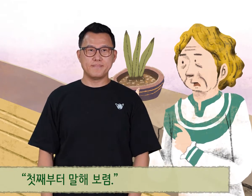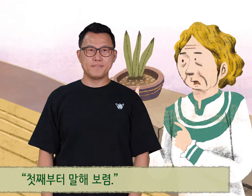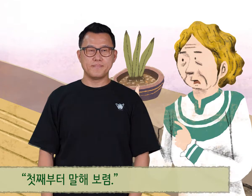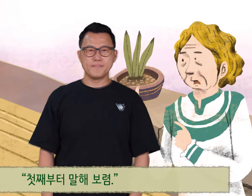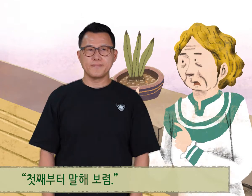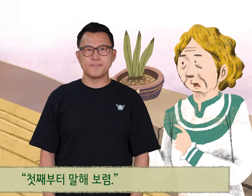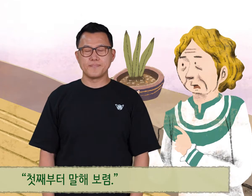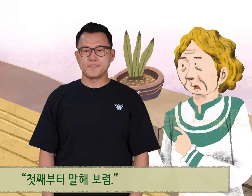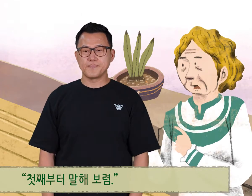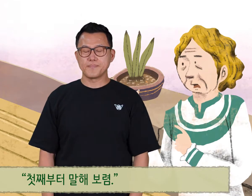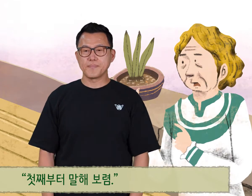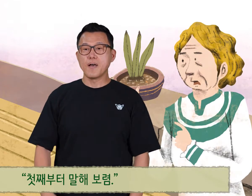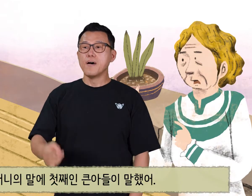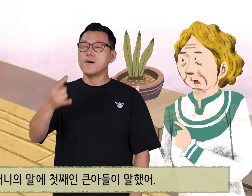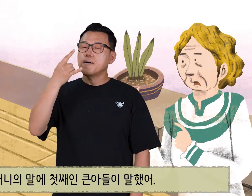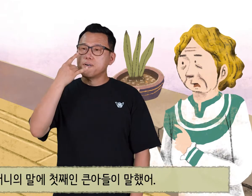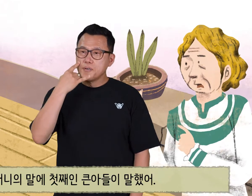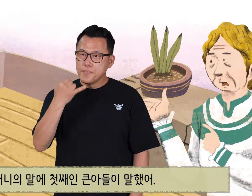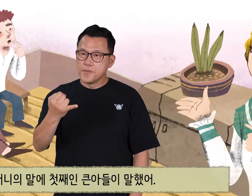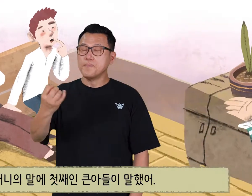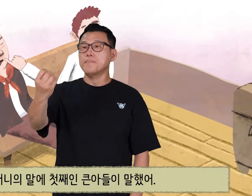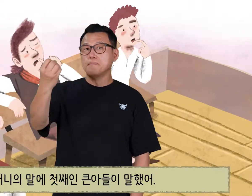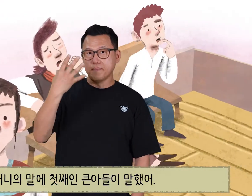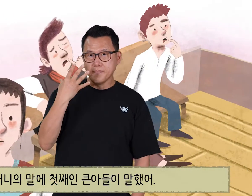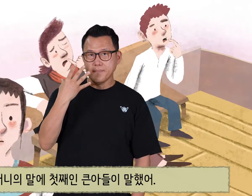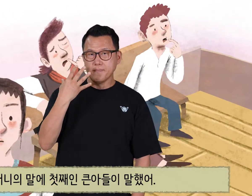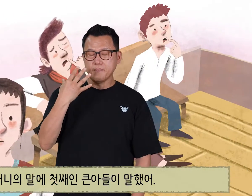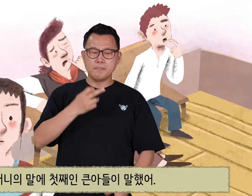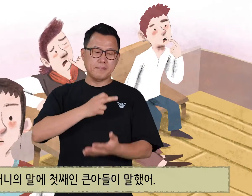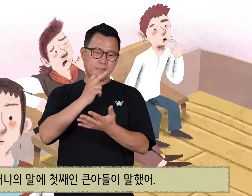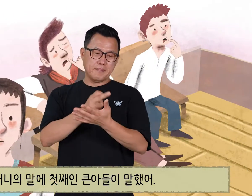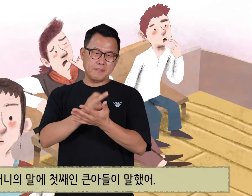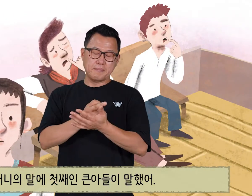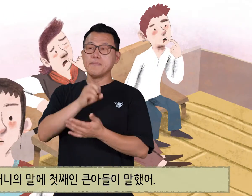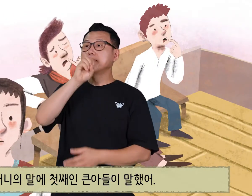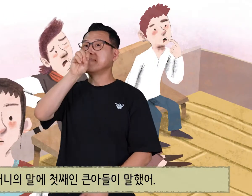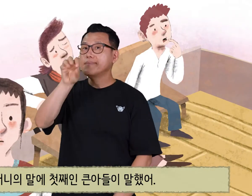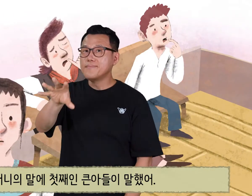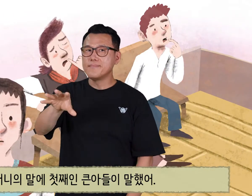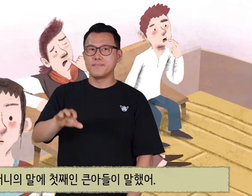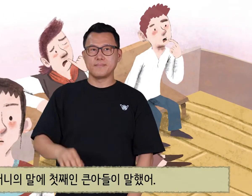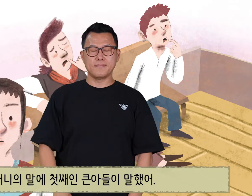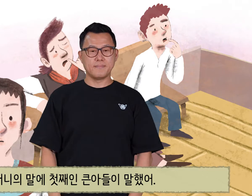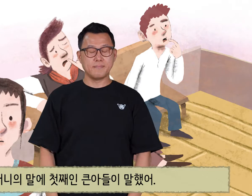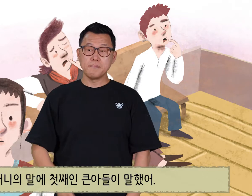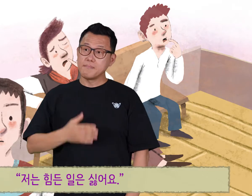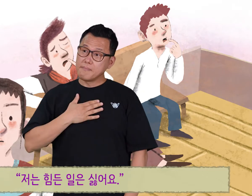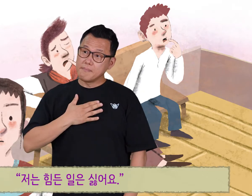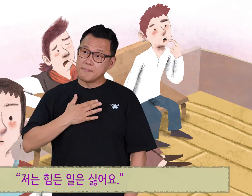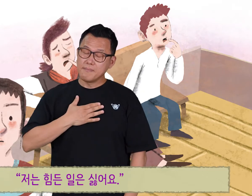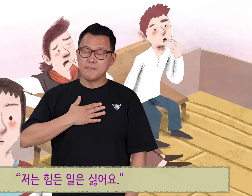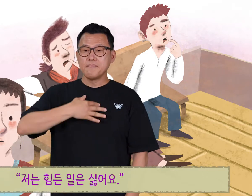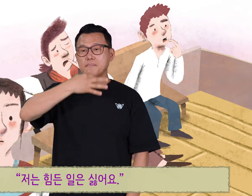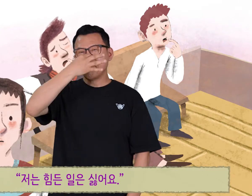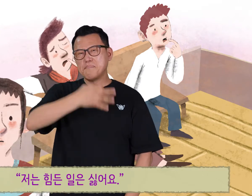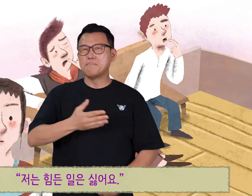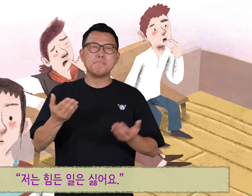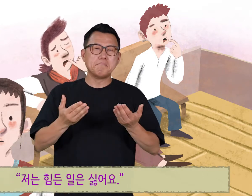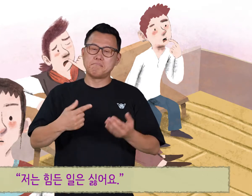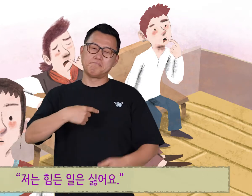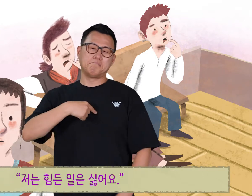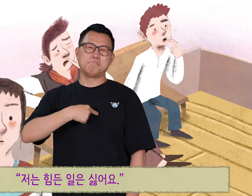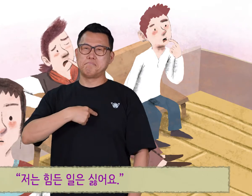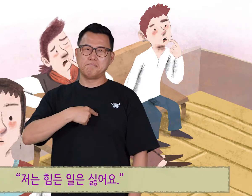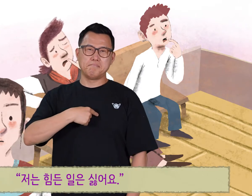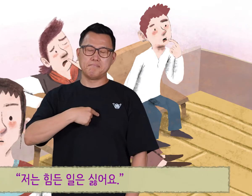첫째부터 말해보렴. 어머니 말에 첫째인 큰아들이 말했어. 저는 힘든